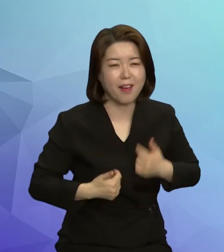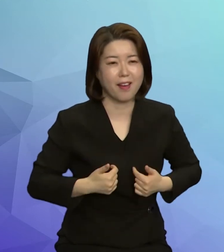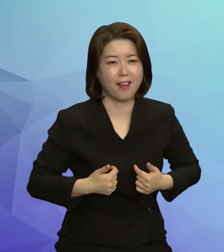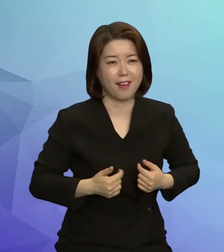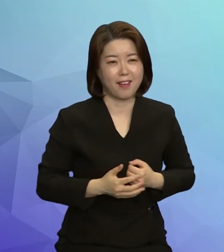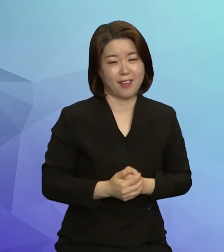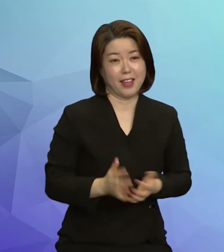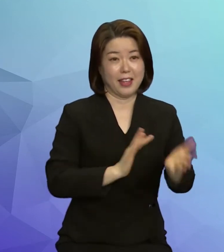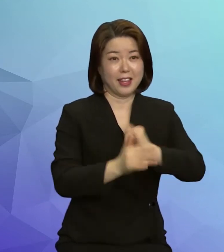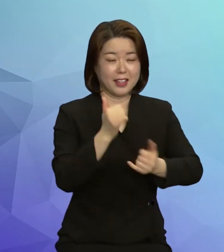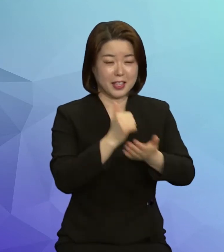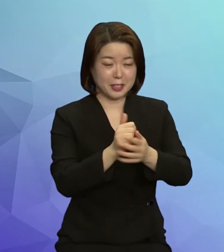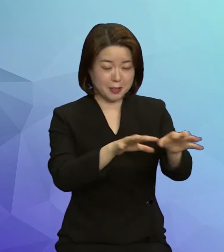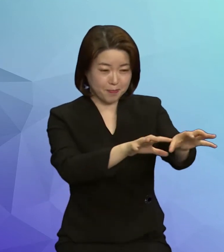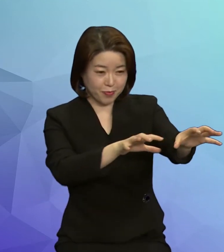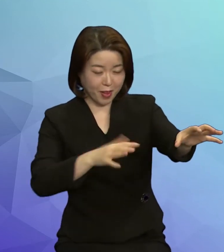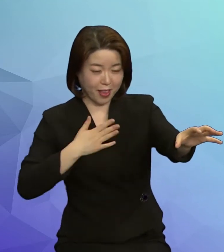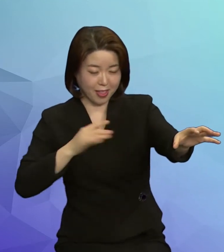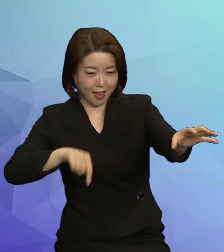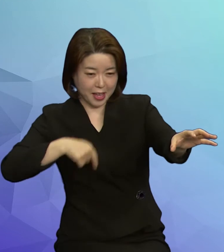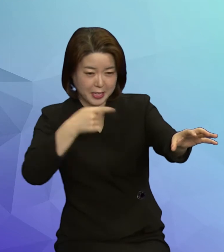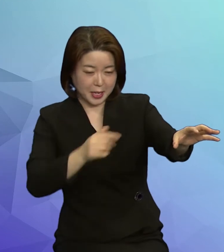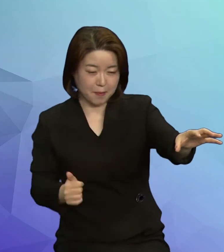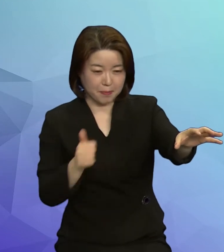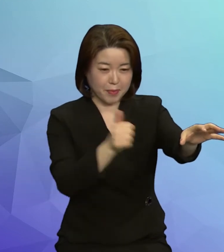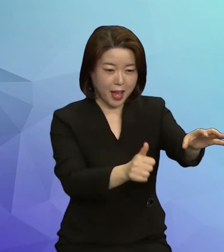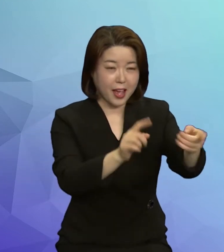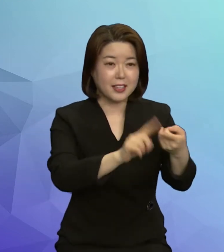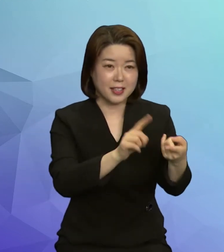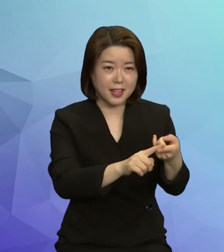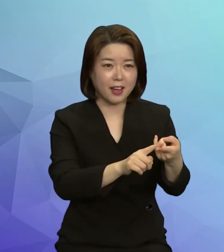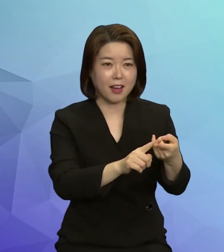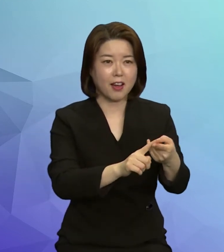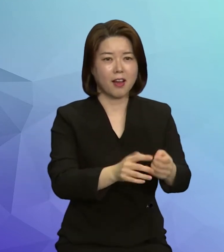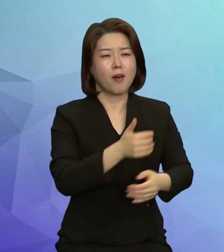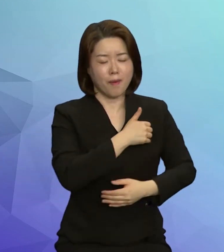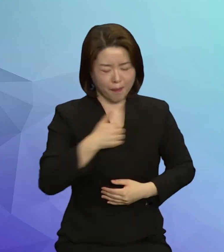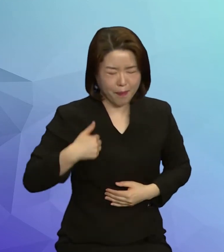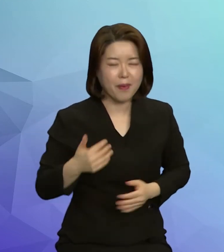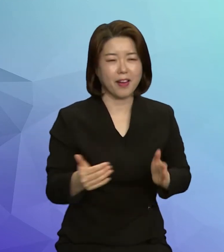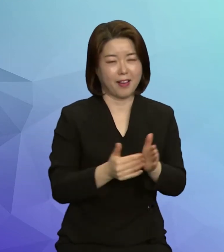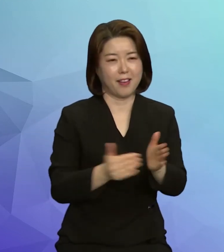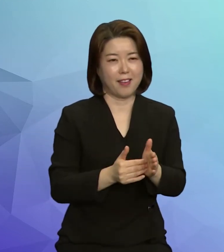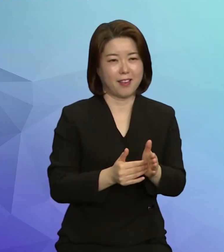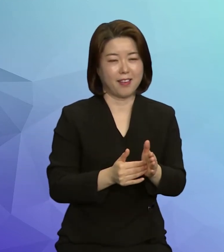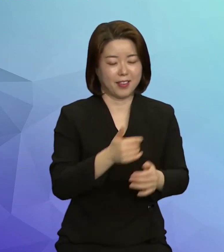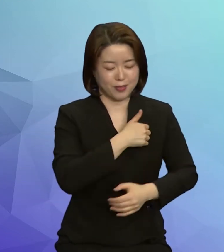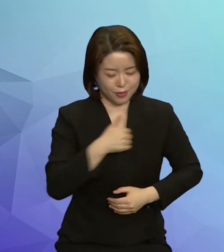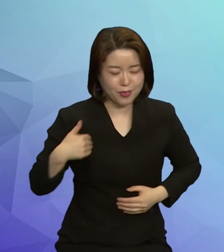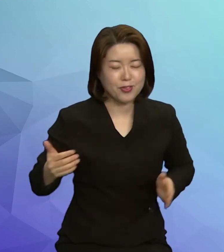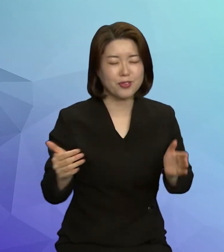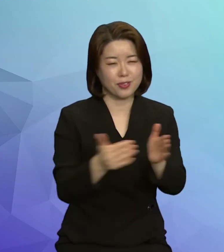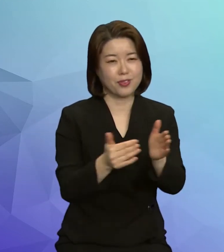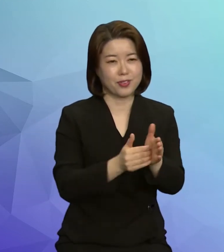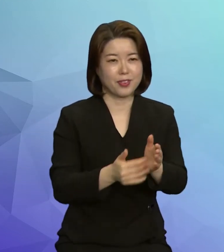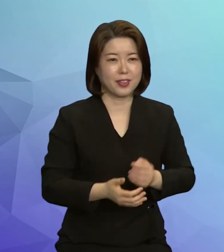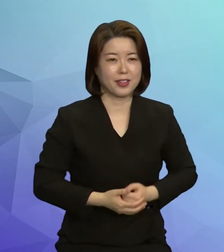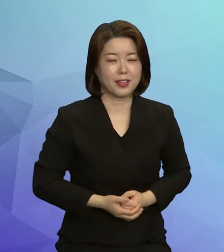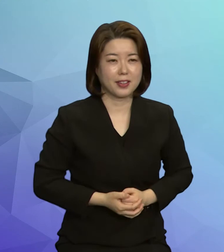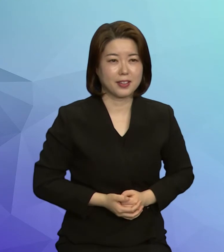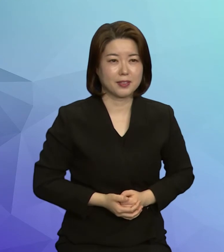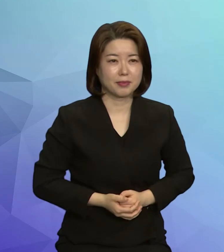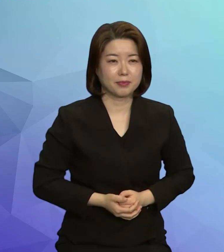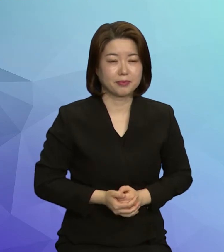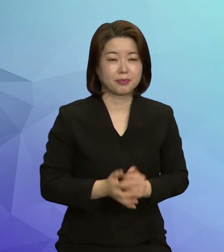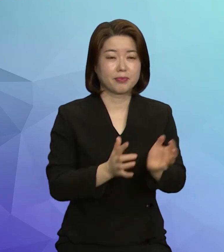기쁜지, 예수님의 개선 행렬에 참여한다는 것 자체가 충분해요. 그것으로 충분해요.